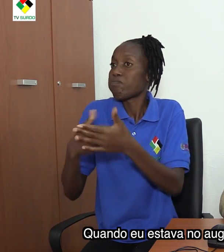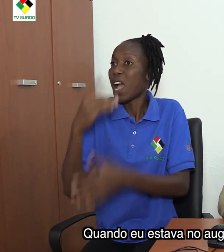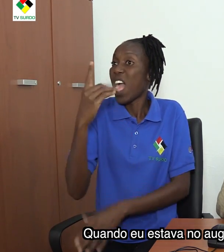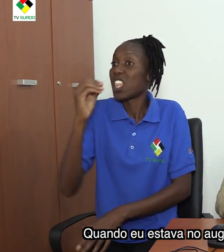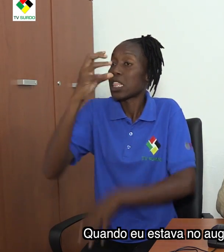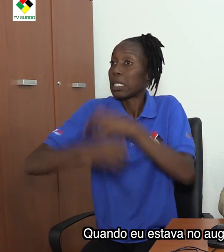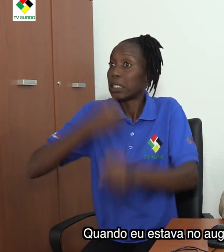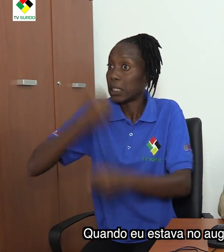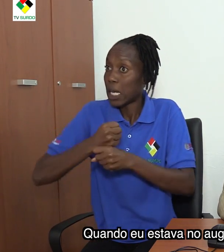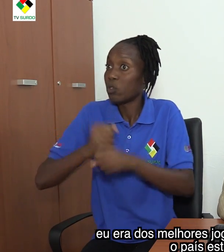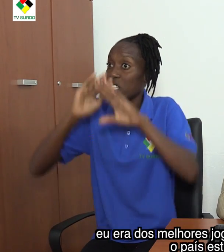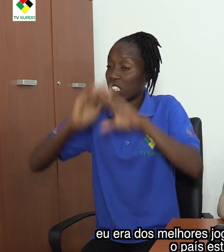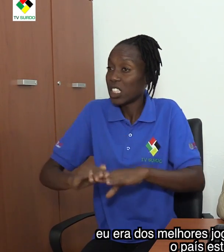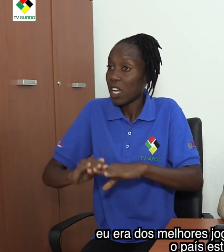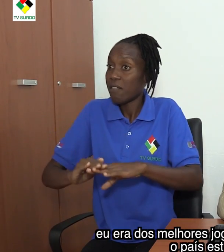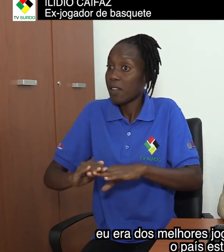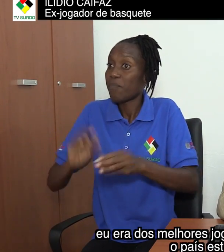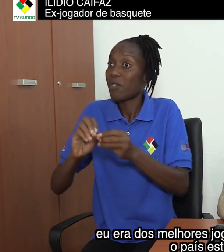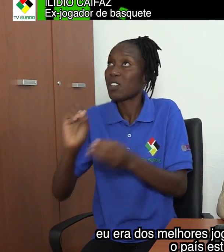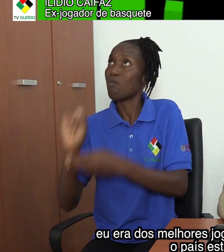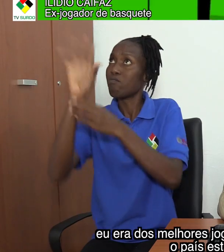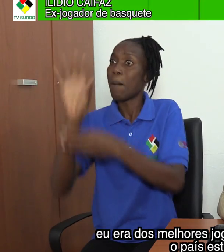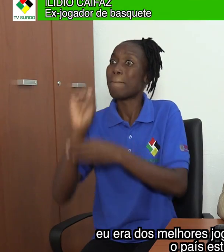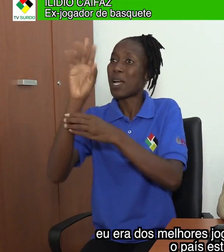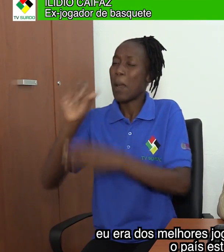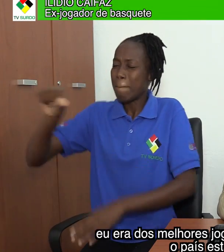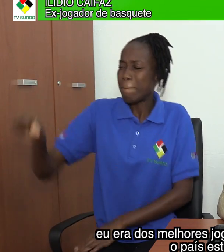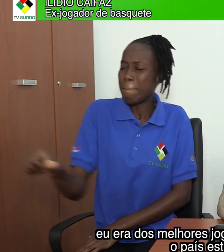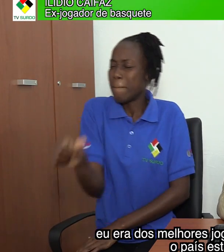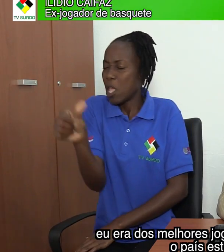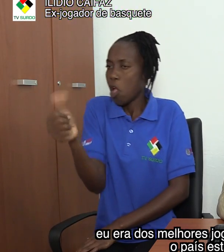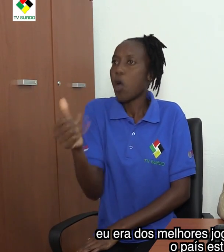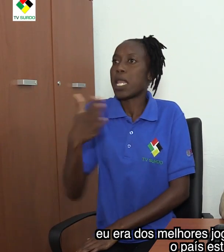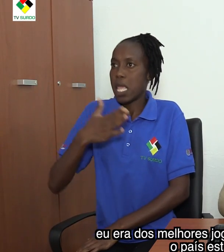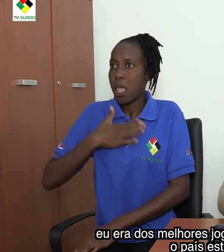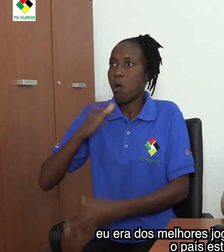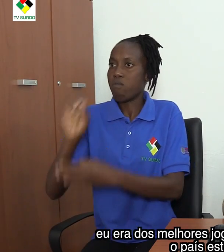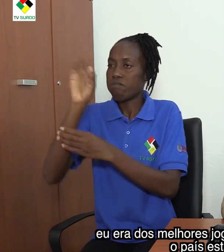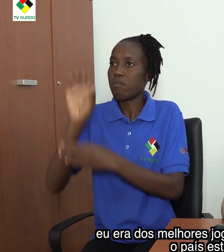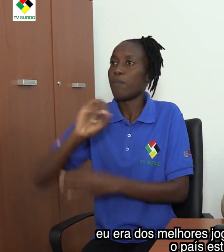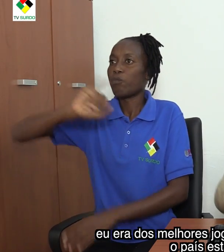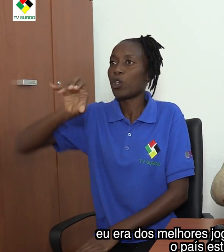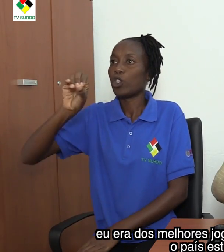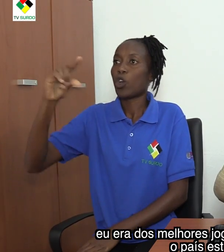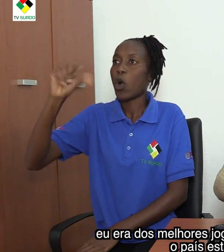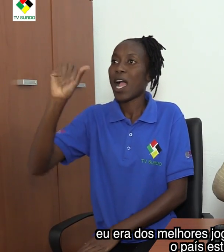anos, quando eu estava no auge, quando eu era um dos melhores jogadores na minha posição, o país